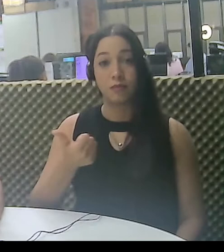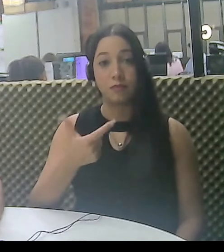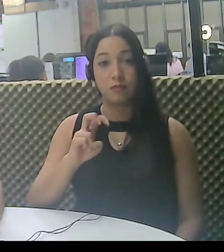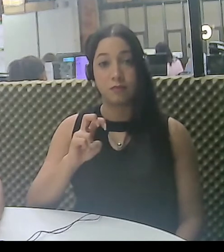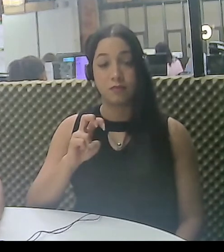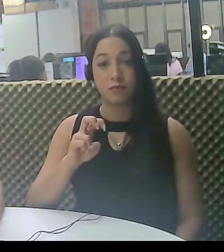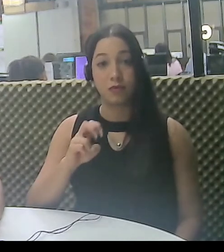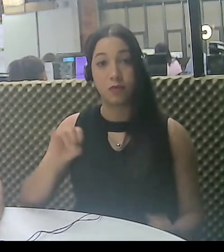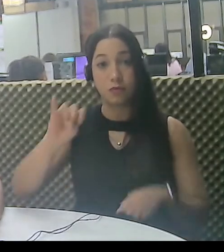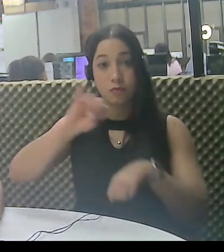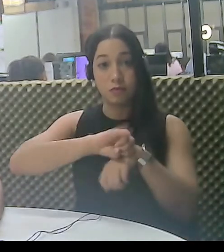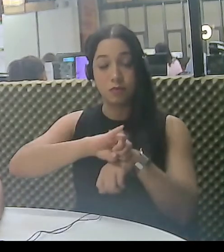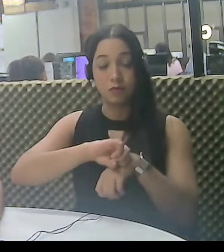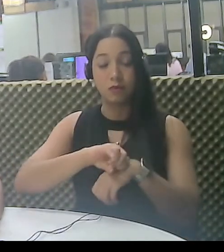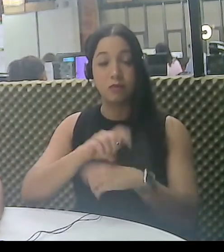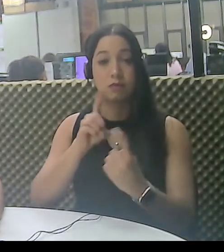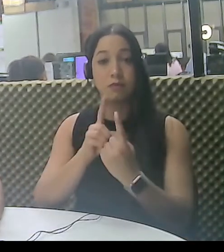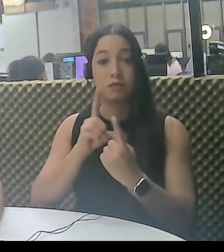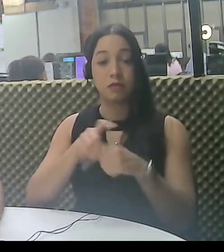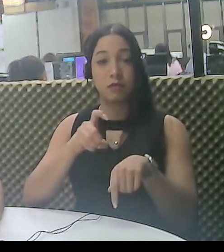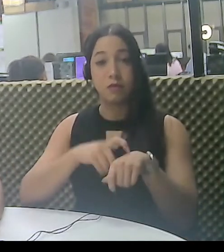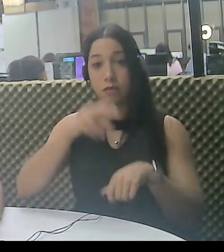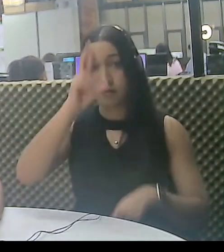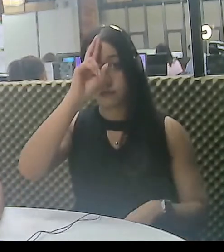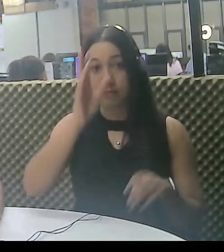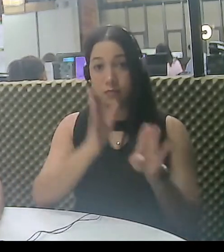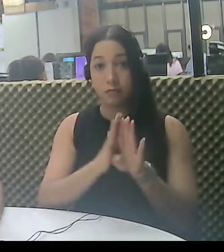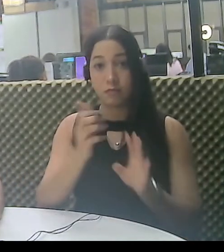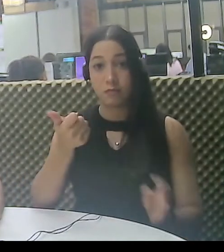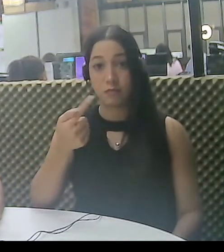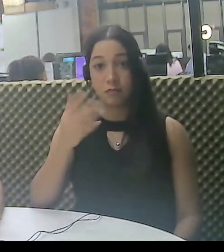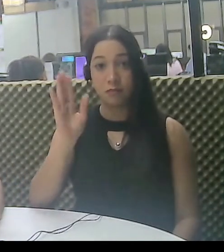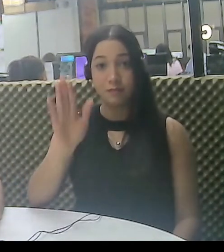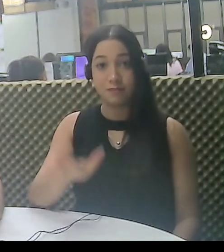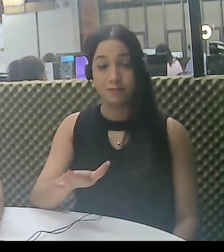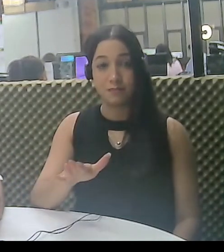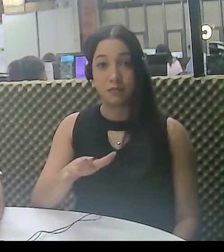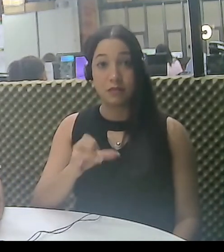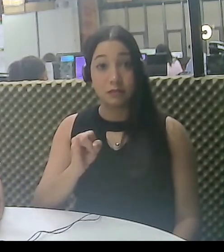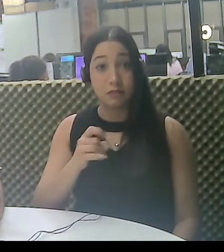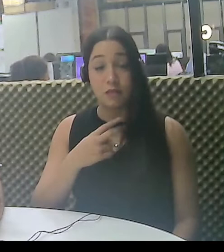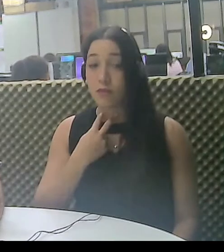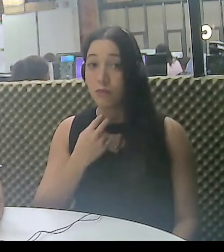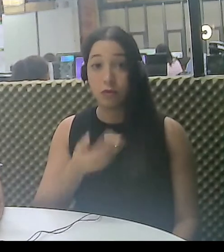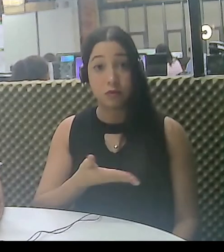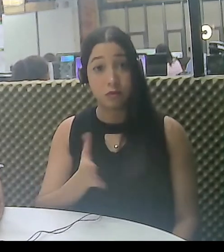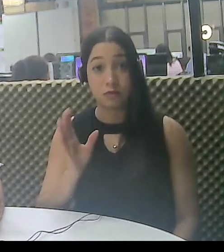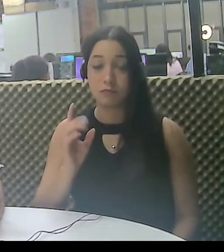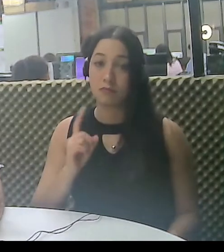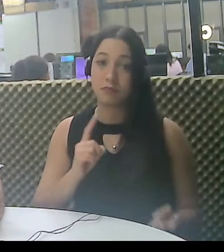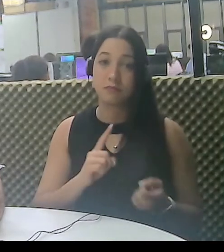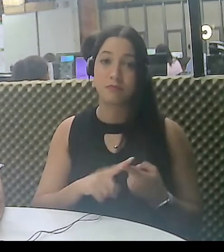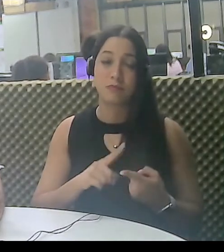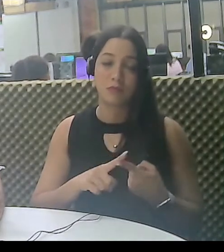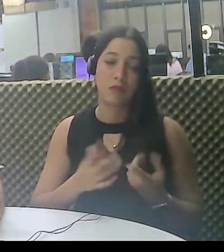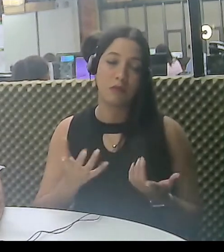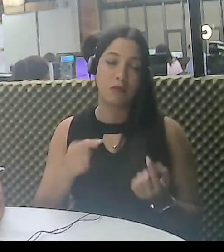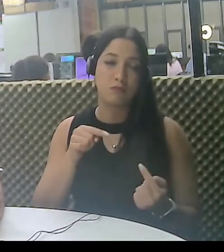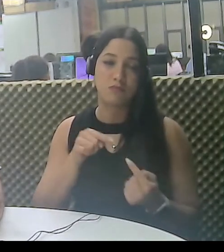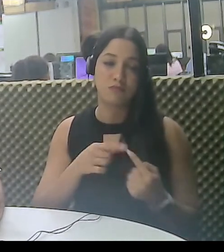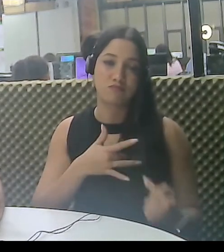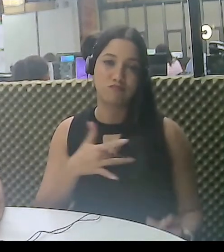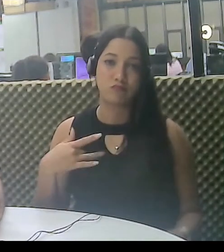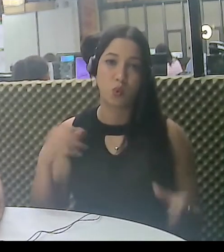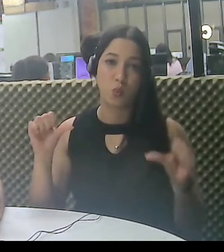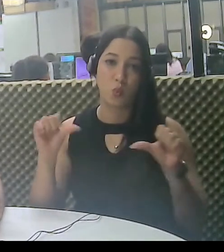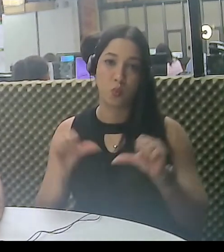no centro. O horário de atendimento é do meio-dia às 5 da tarde. Quem não puder comparecer até a sede do IPREMO por razões de